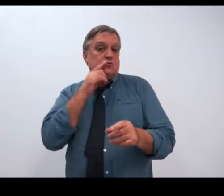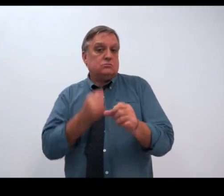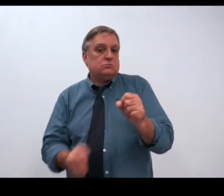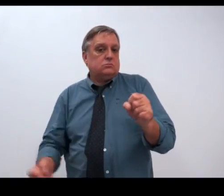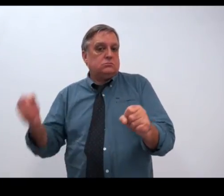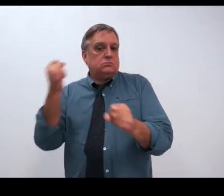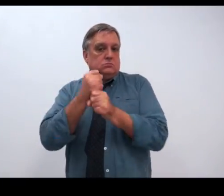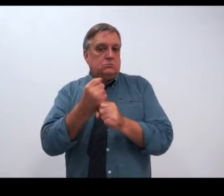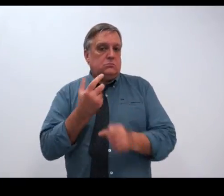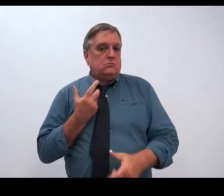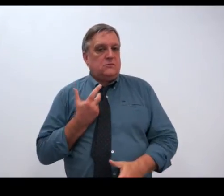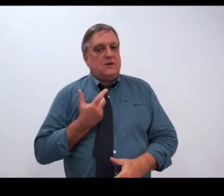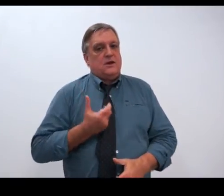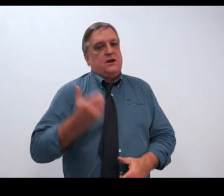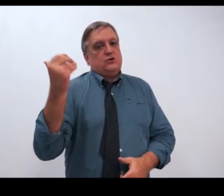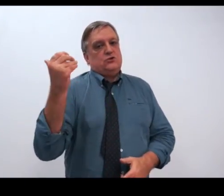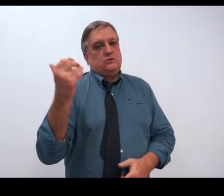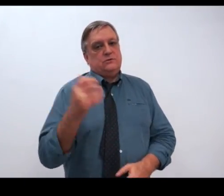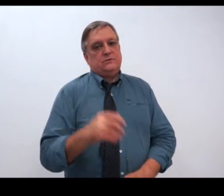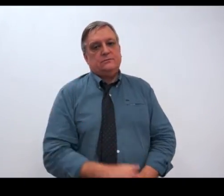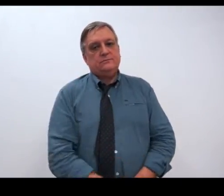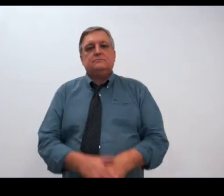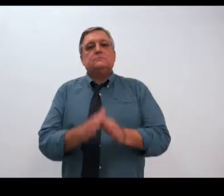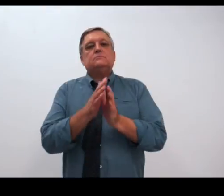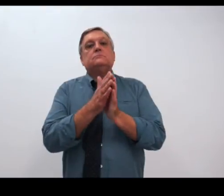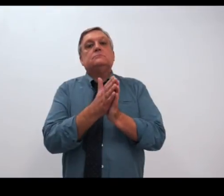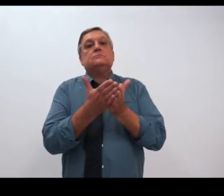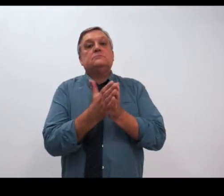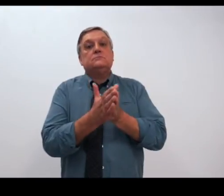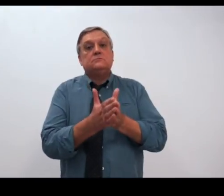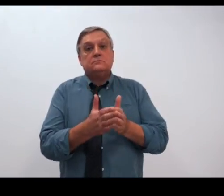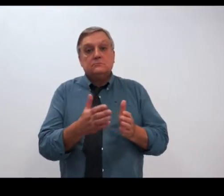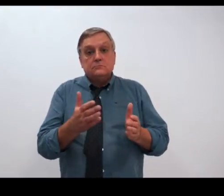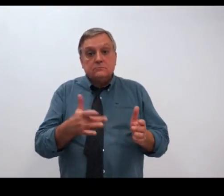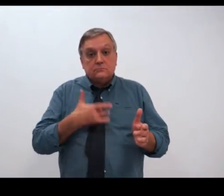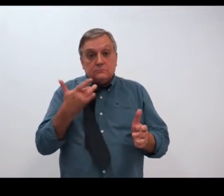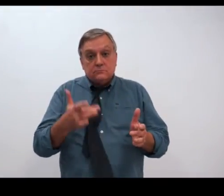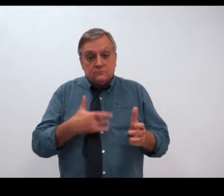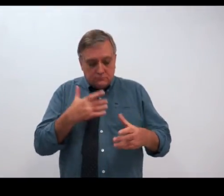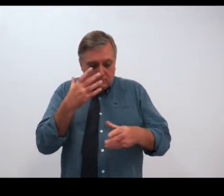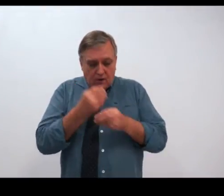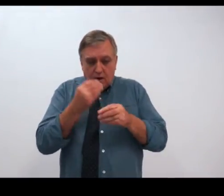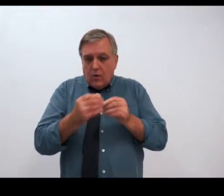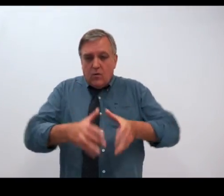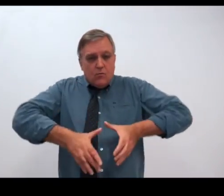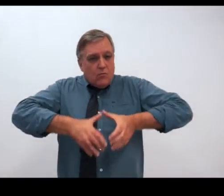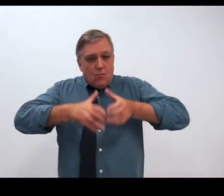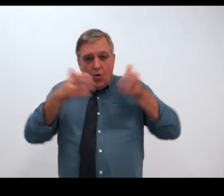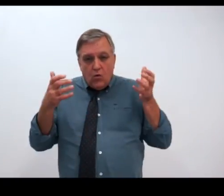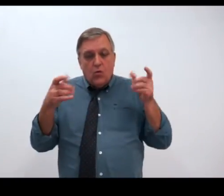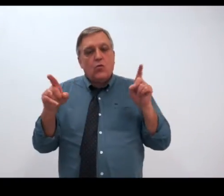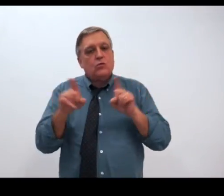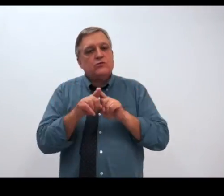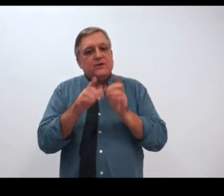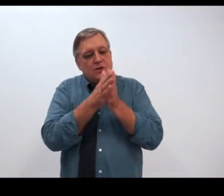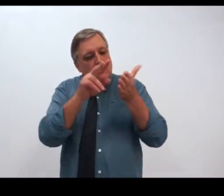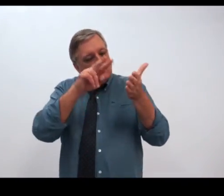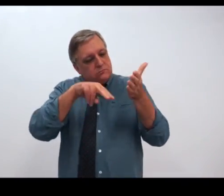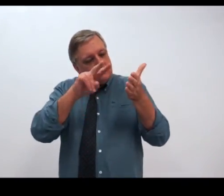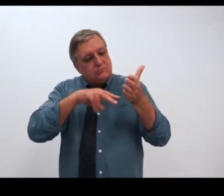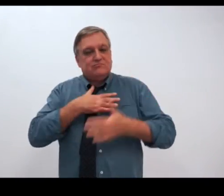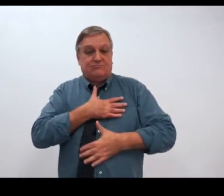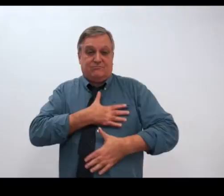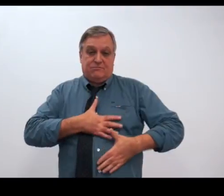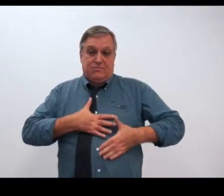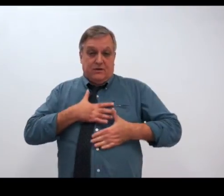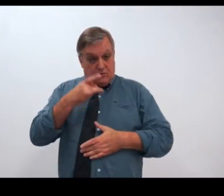Cet ouvrage est extrêmement instructif. Il se lit aussi avec beaucoup de plaisir, tant on sent à quel point l'auteur est heureux de